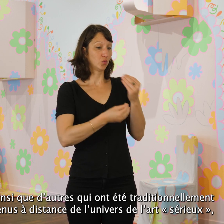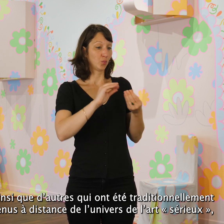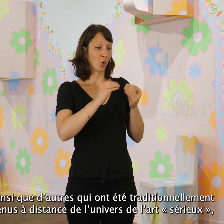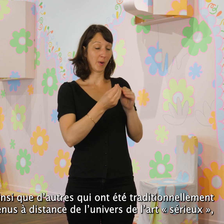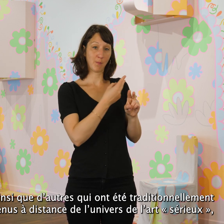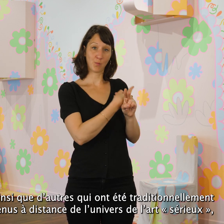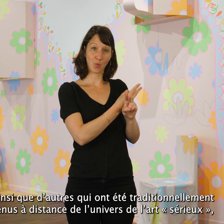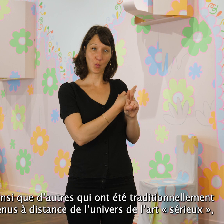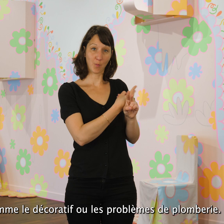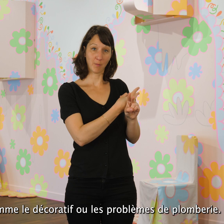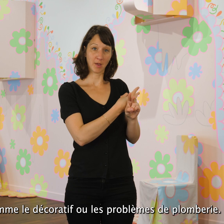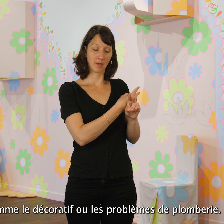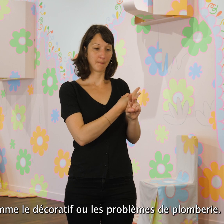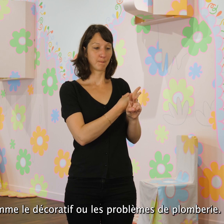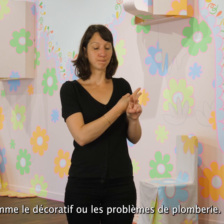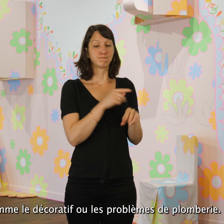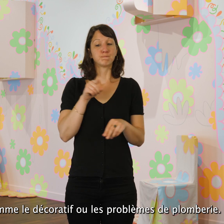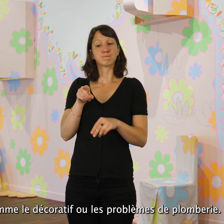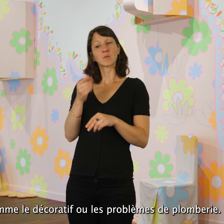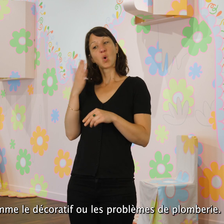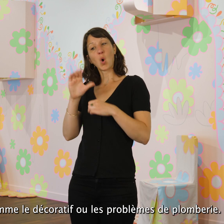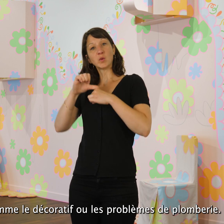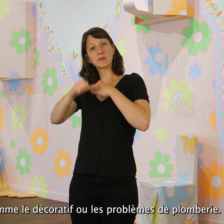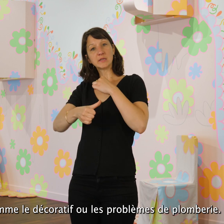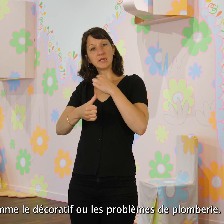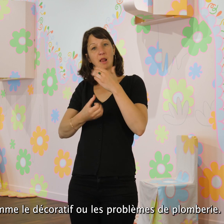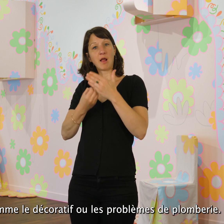l'art sérieux, comme le décoratif ou les problèmes de plomberie.